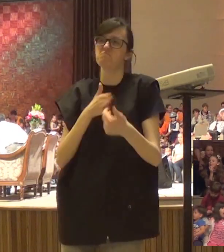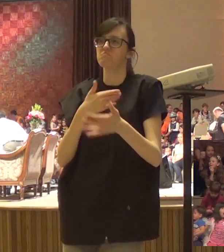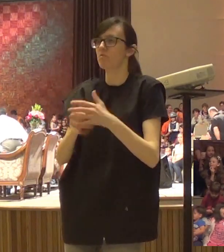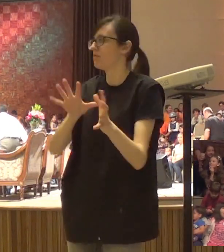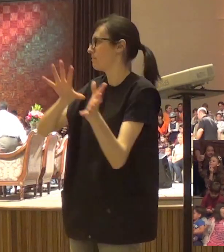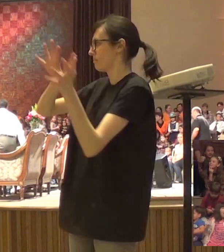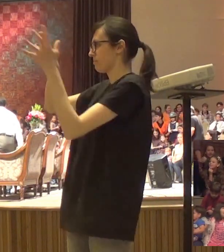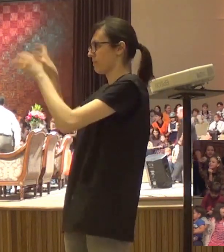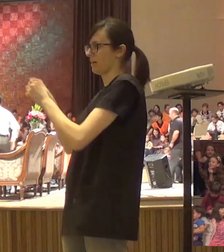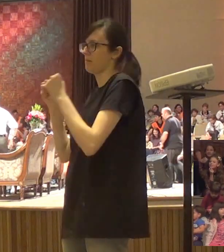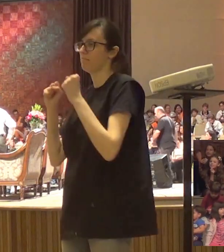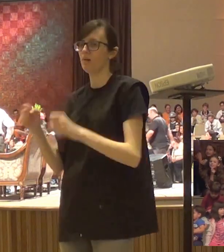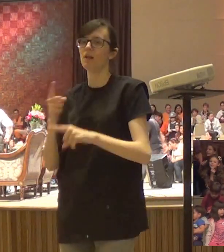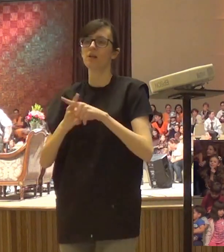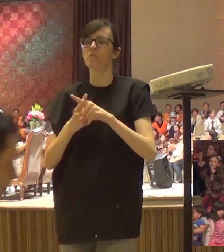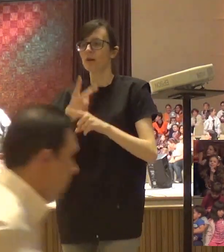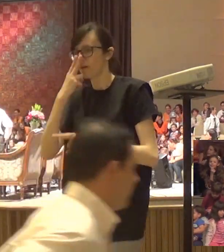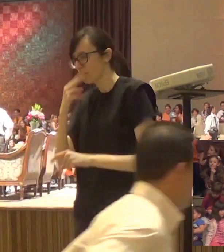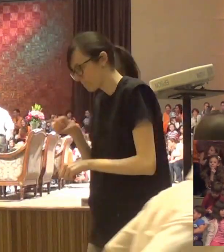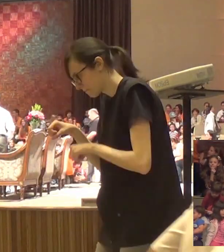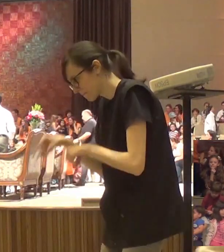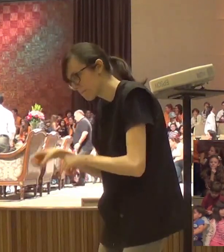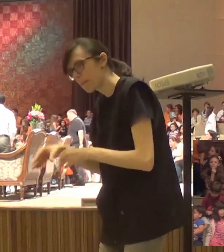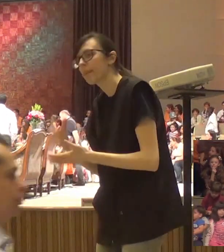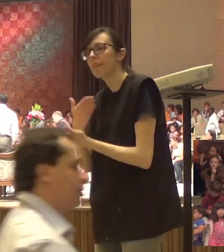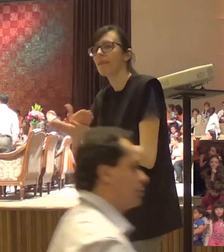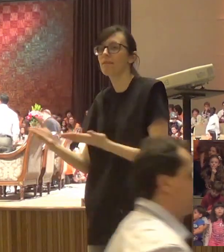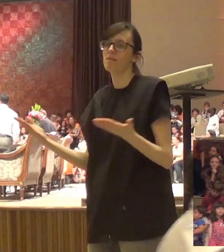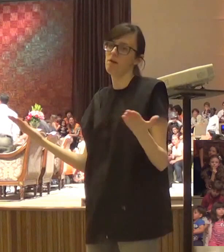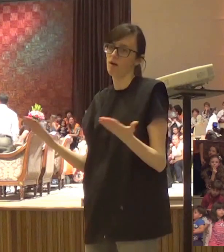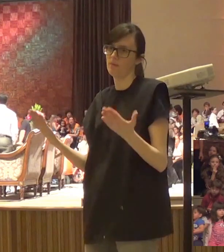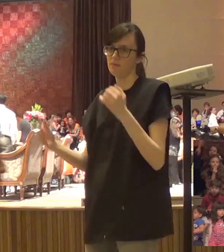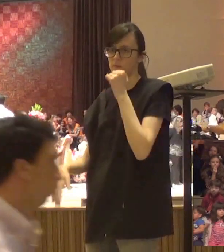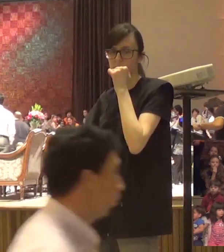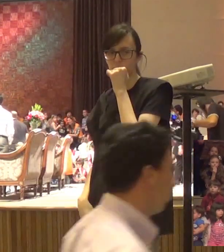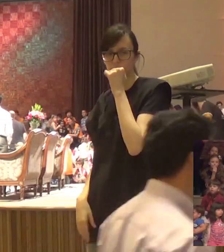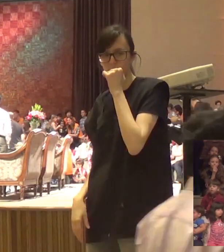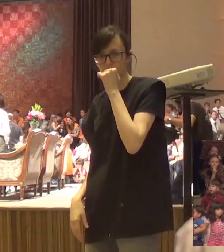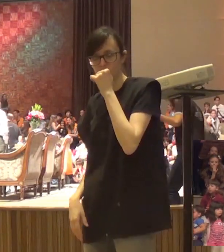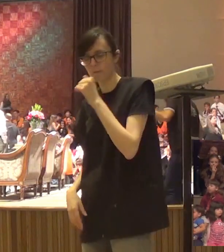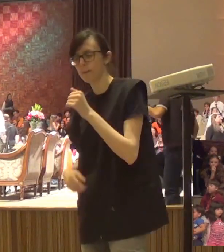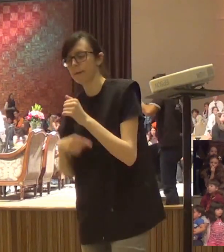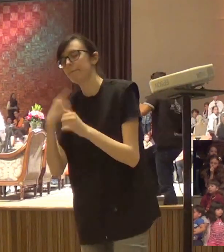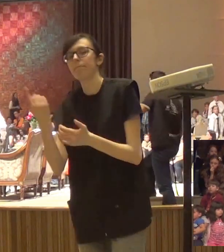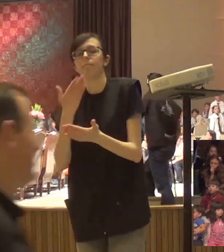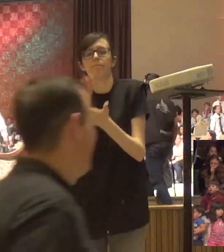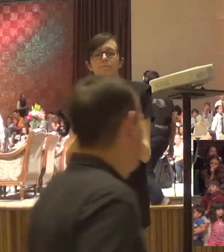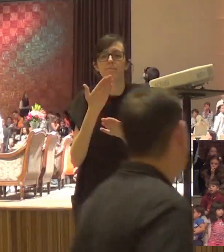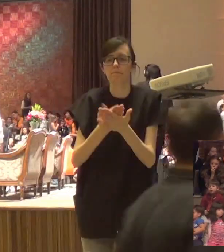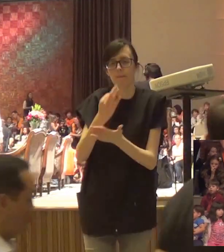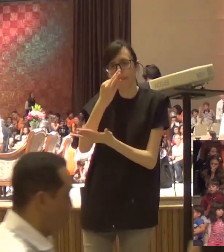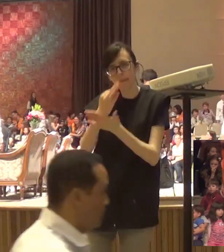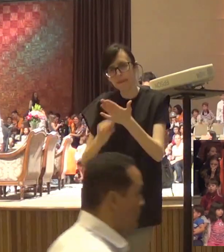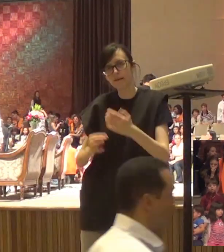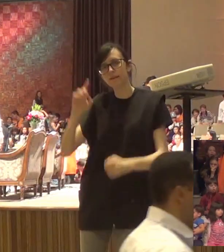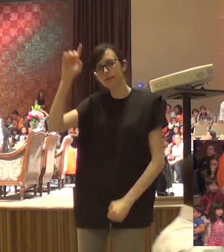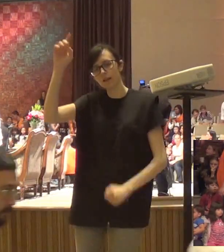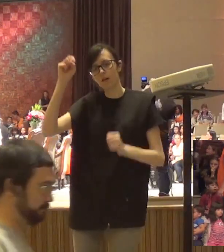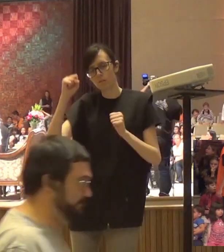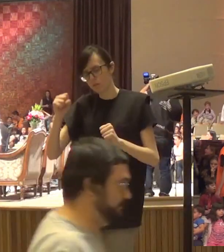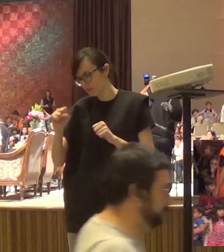o responsável, líder, porque você é essa referência aqui. Nós vamos ler um texto da palavra de Deus, você vai olhar nos olhos dos seus filhos